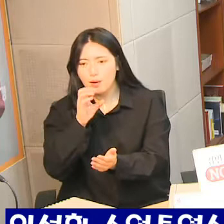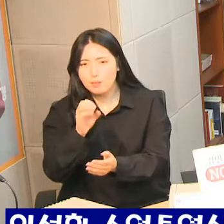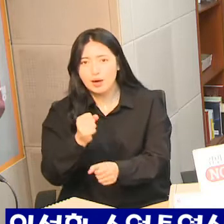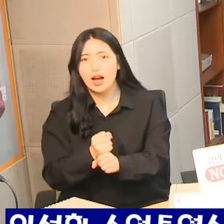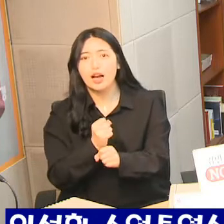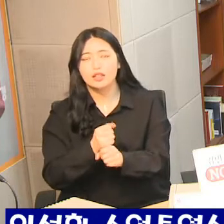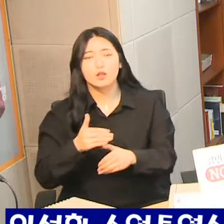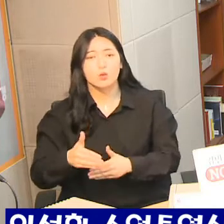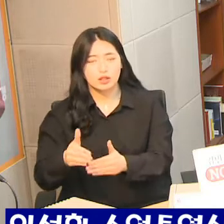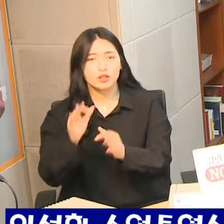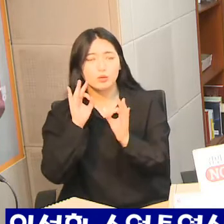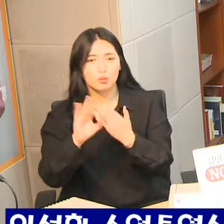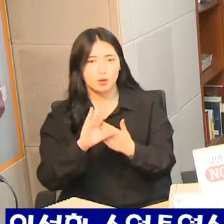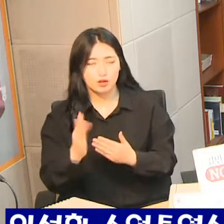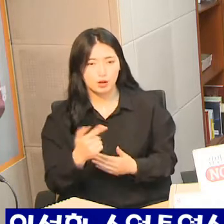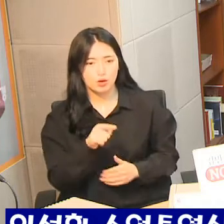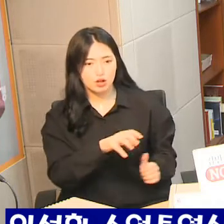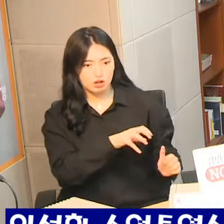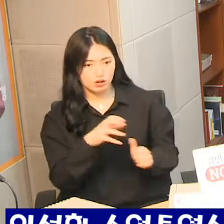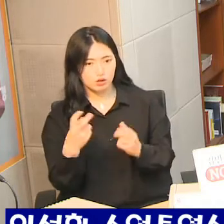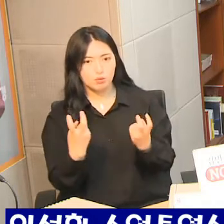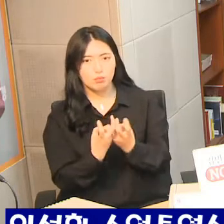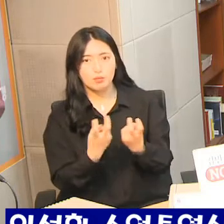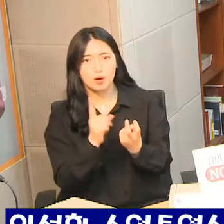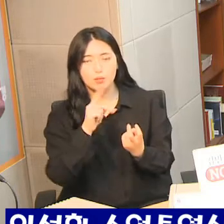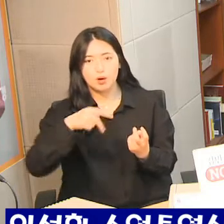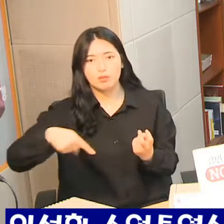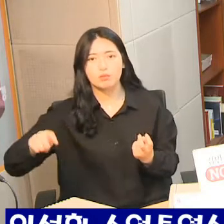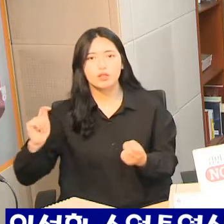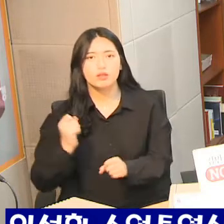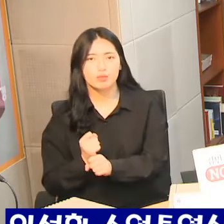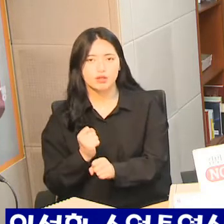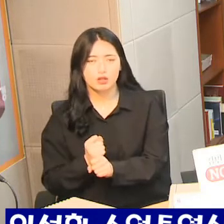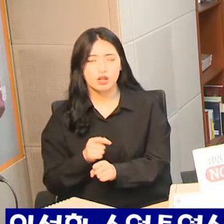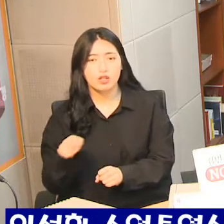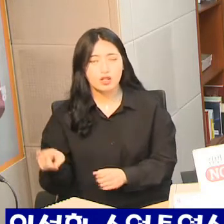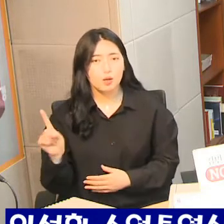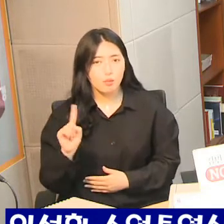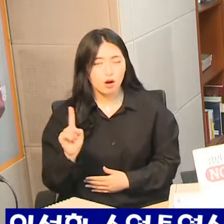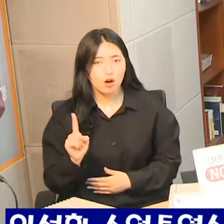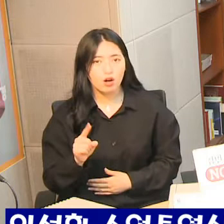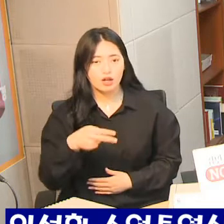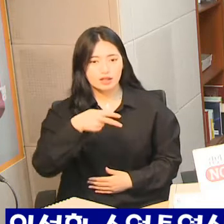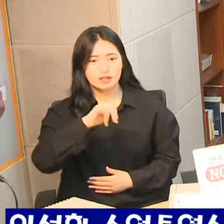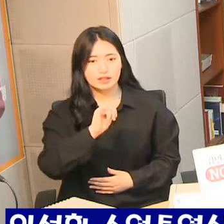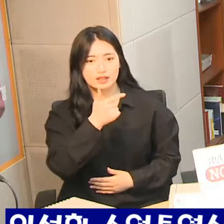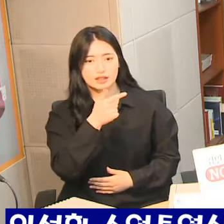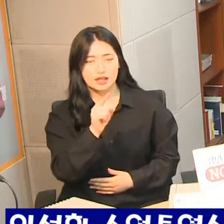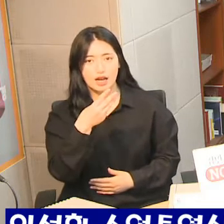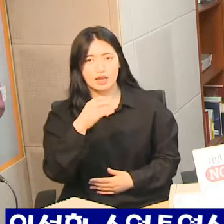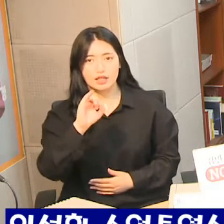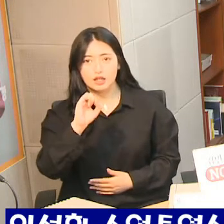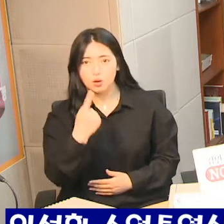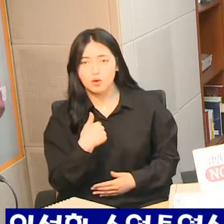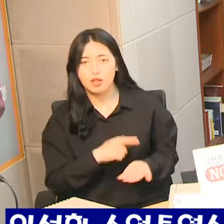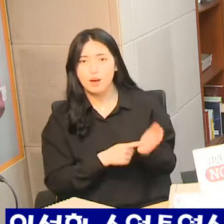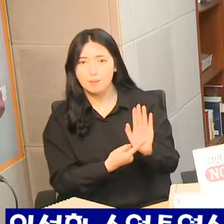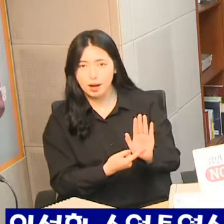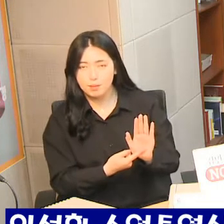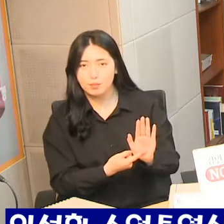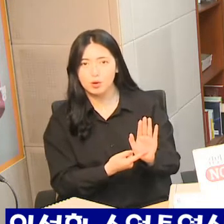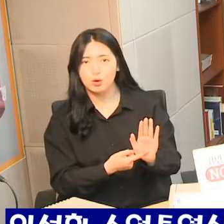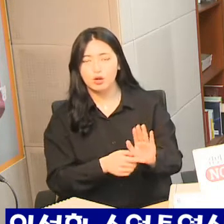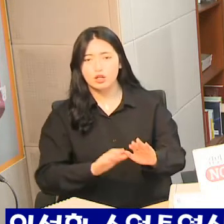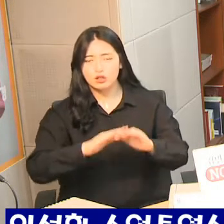과정이라고 보시면 되고요. 응용 단계에서 파워포인트를 만드셔야 돼요. 이게 뭐냐면 시나리오, 내가 발표할 시나리오라던가